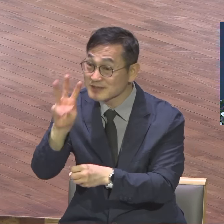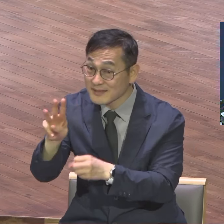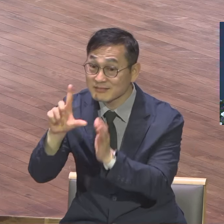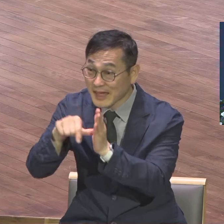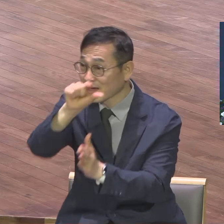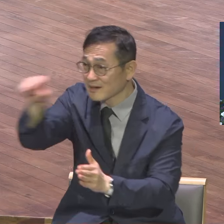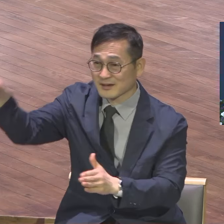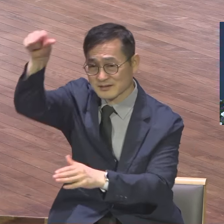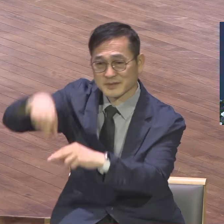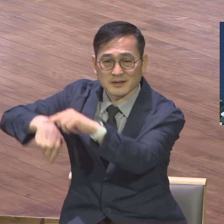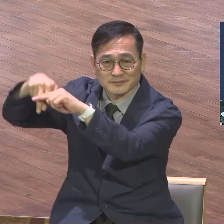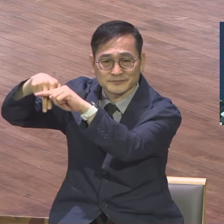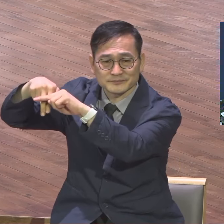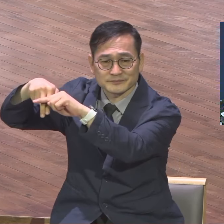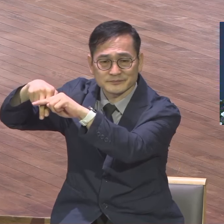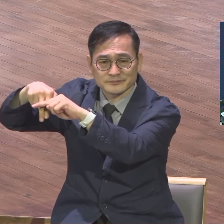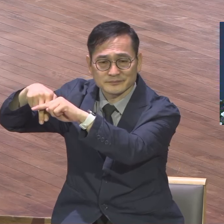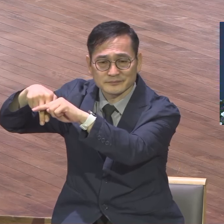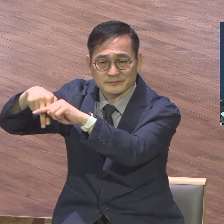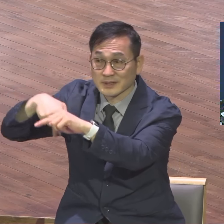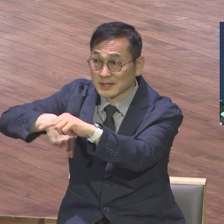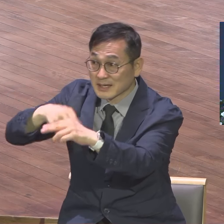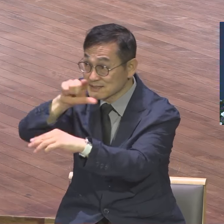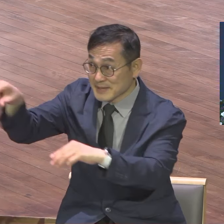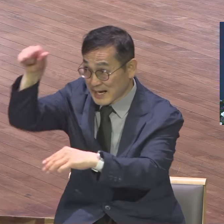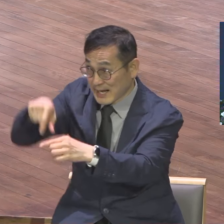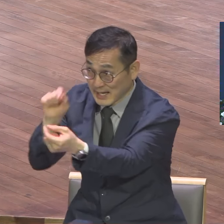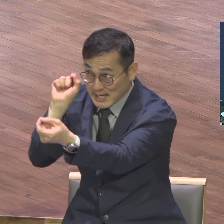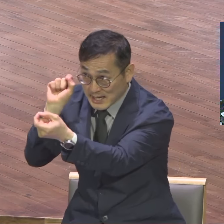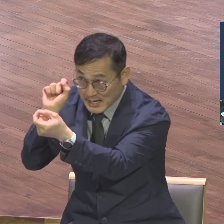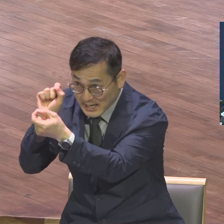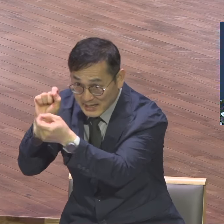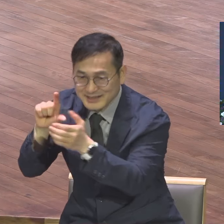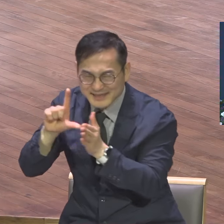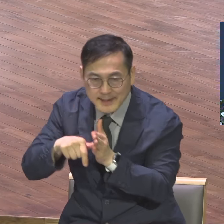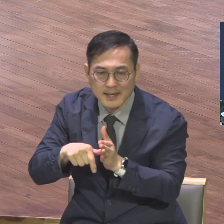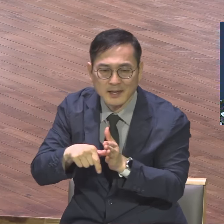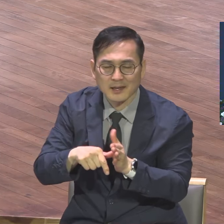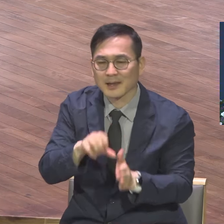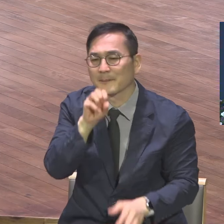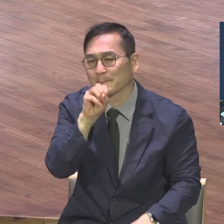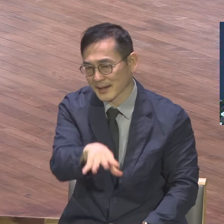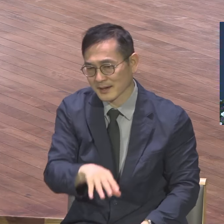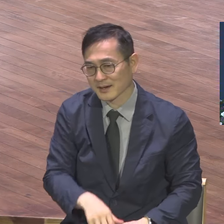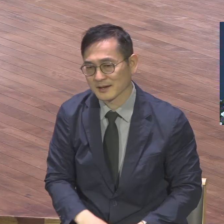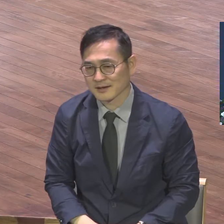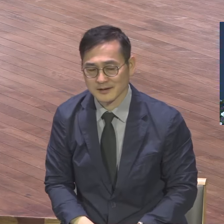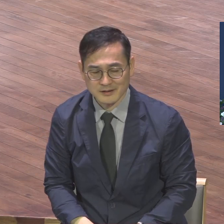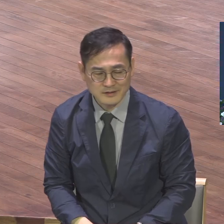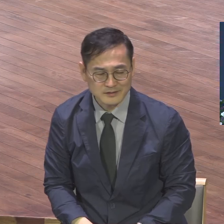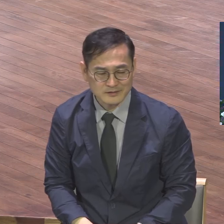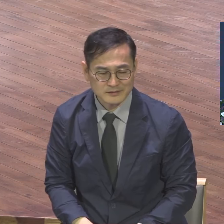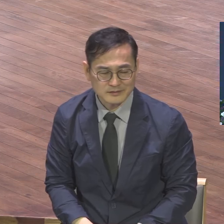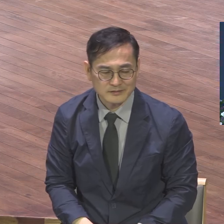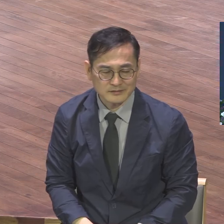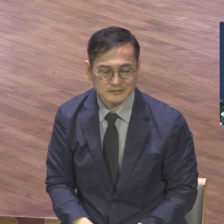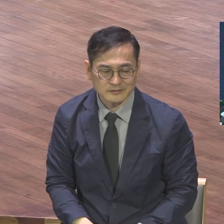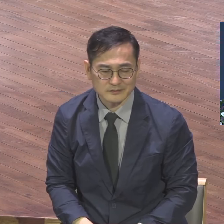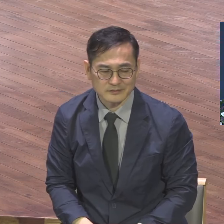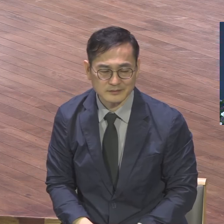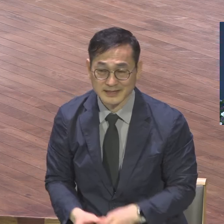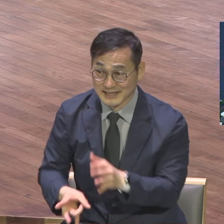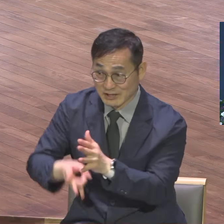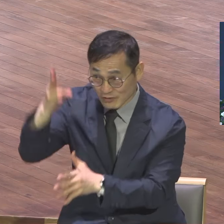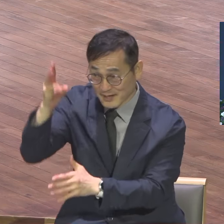끝나고 마지막으로 이제 십자가지로 올라가는 길거리였어요. 그 십자가지로